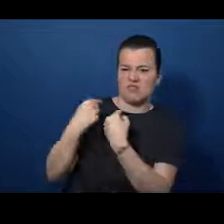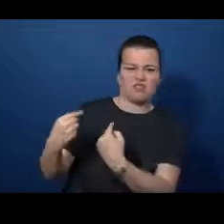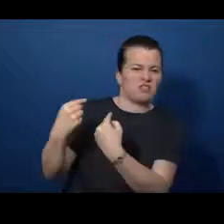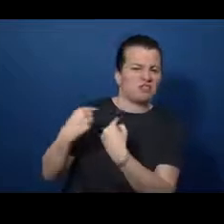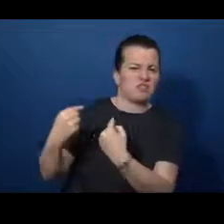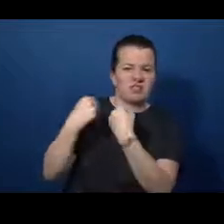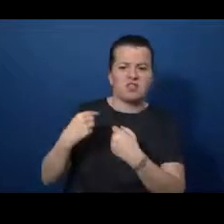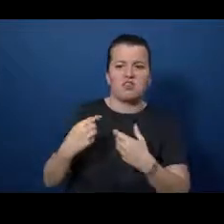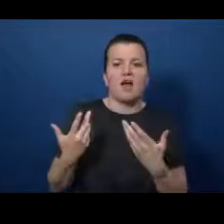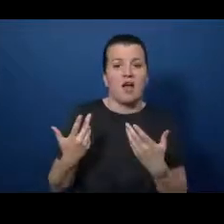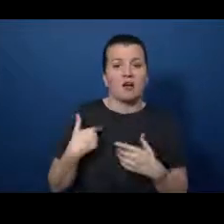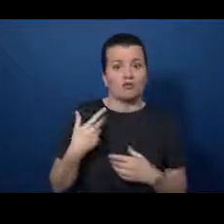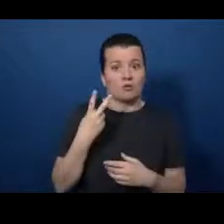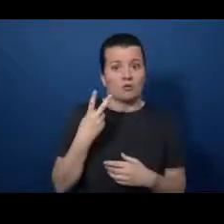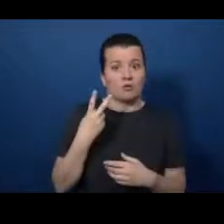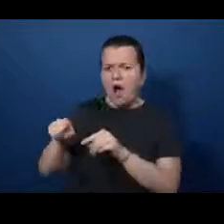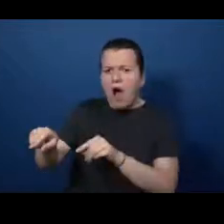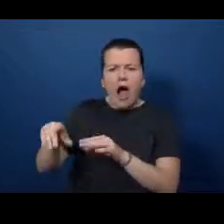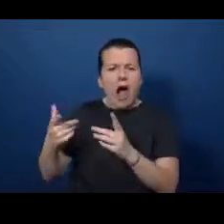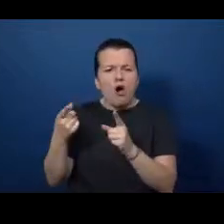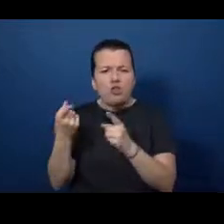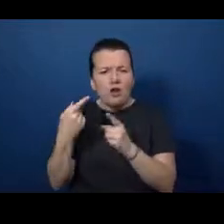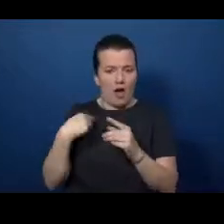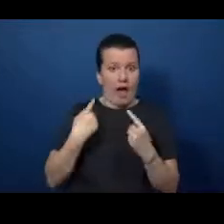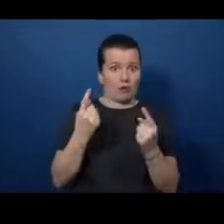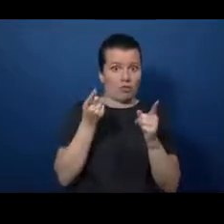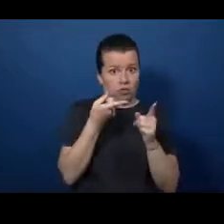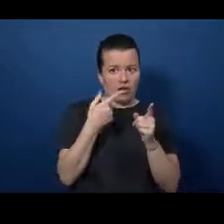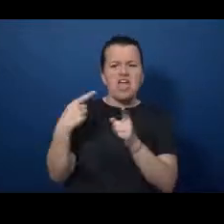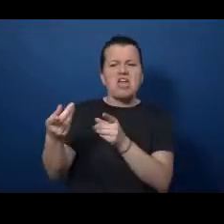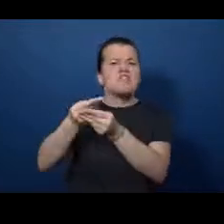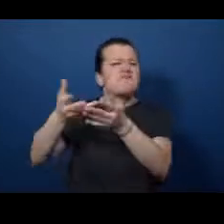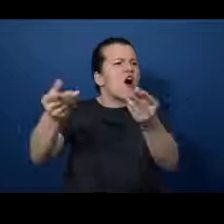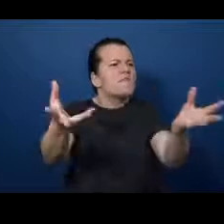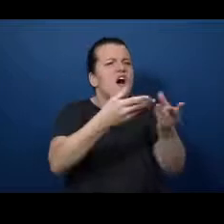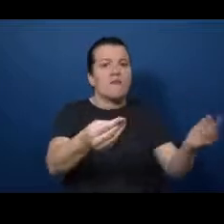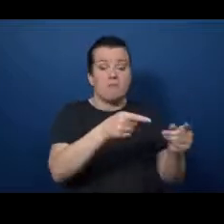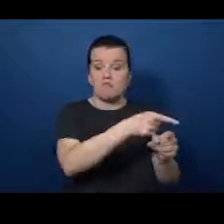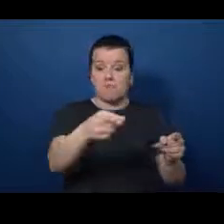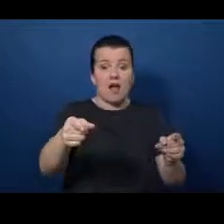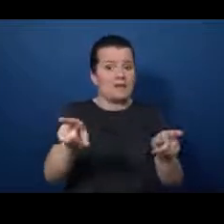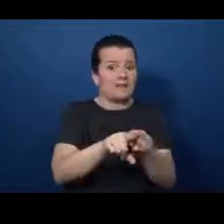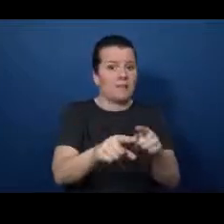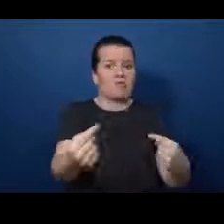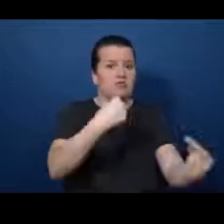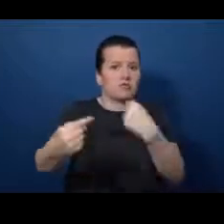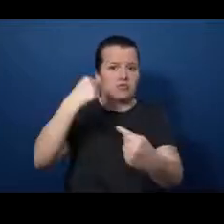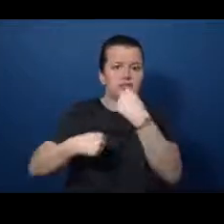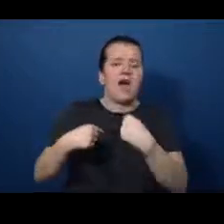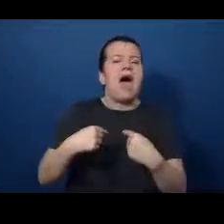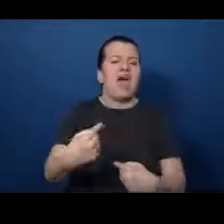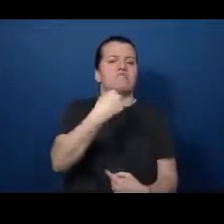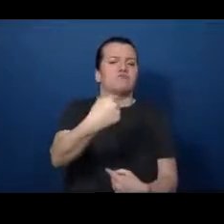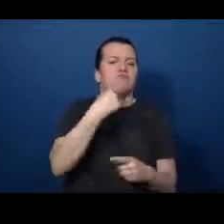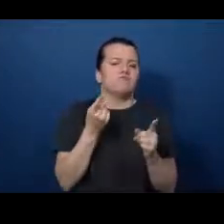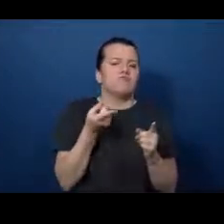发现，大肆宣扬，然后呼朋引伴的向周围的其他同学宣扬：“你们快看呀，他是斗鸡眼儿哎。”然后他